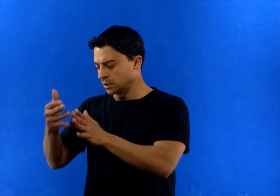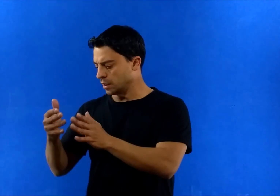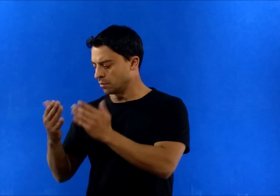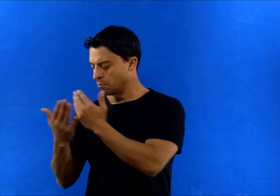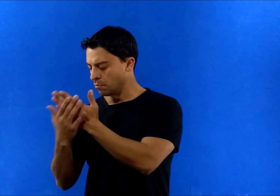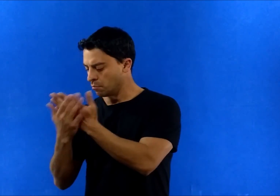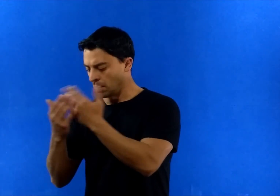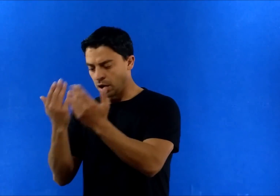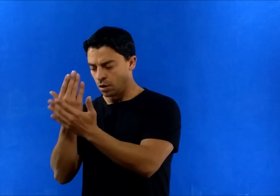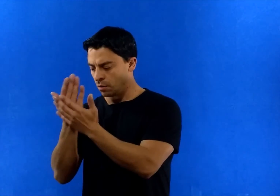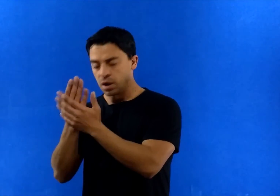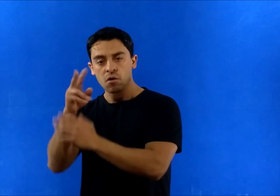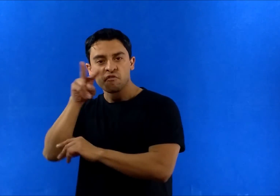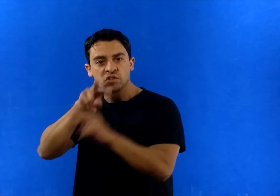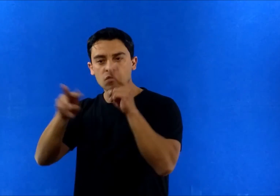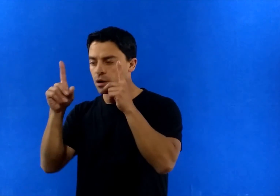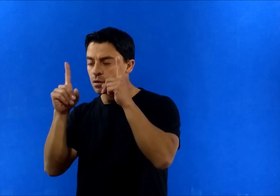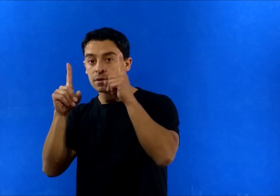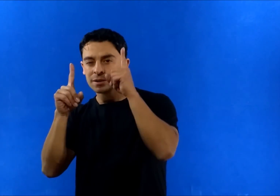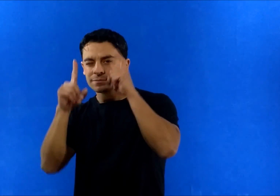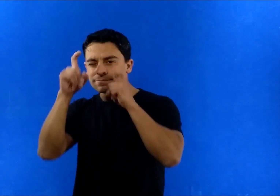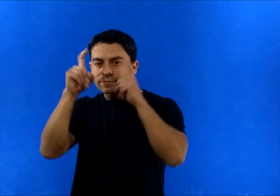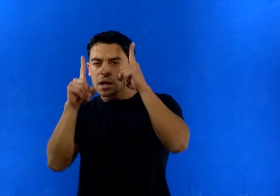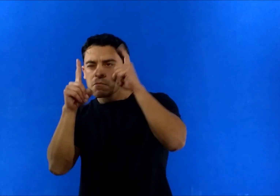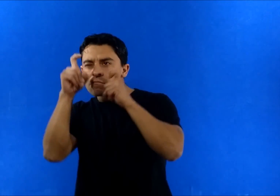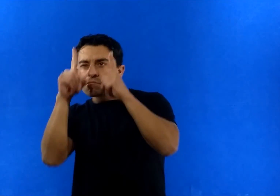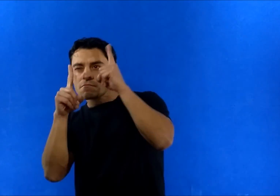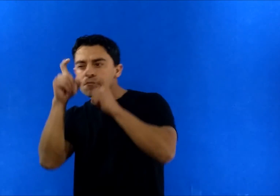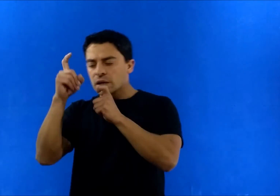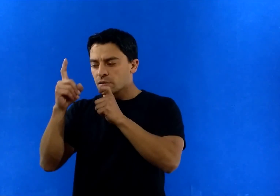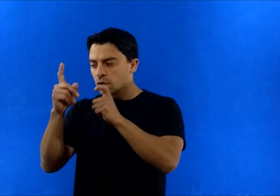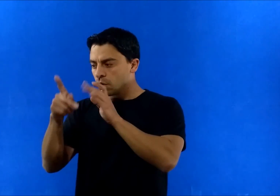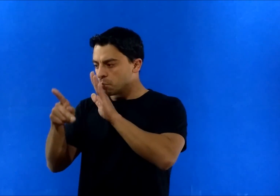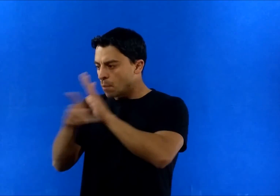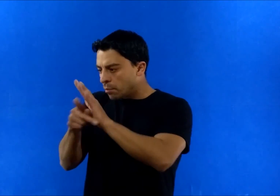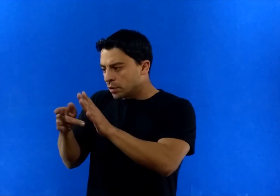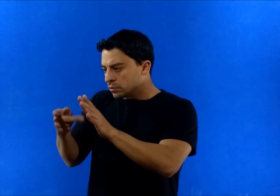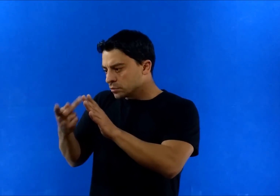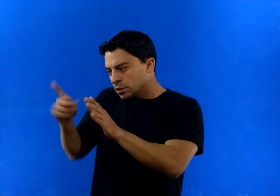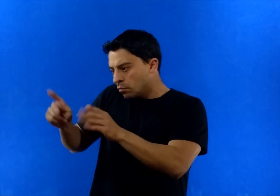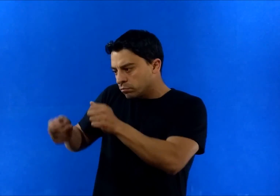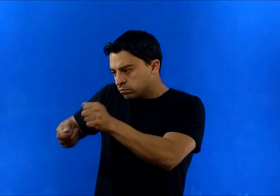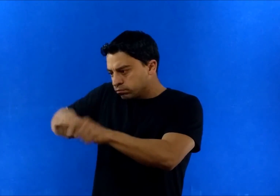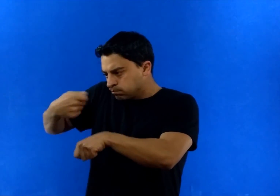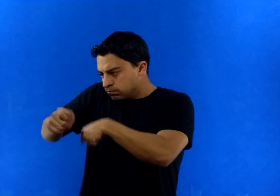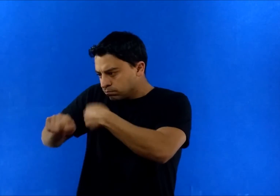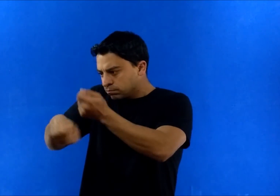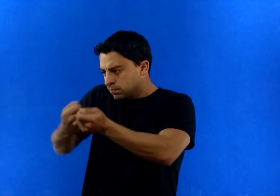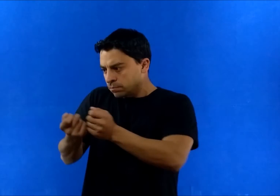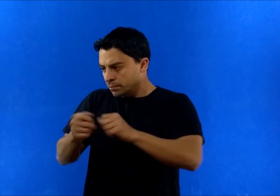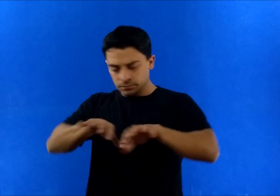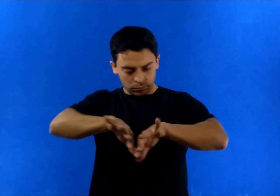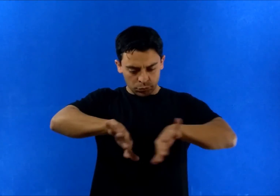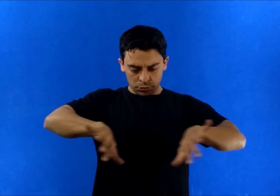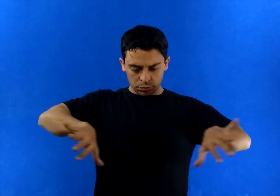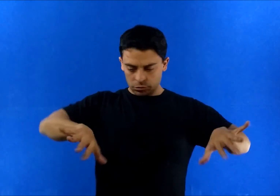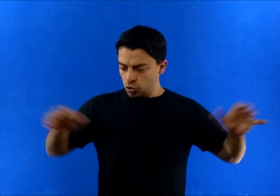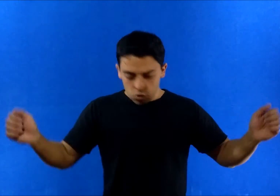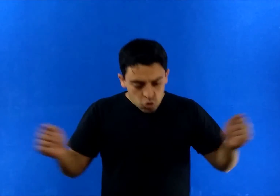Língua de sinais, manual, visual, expressão facial, próprio com os seus sinais.